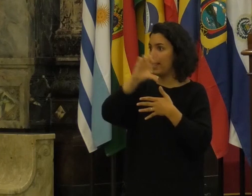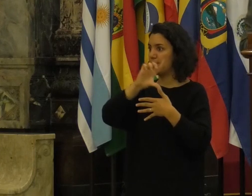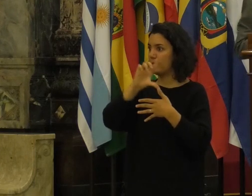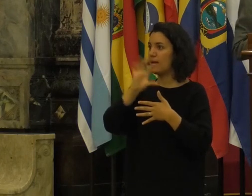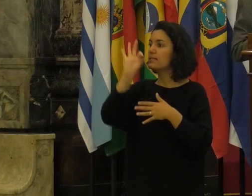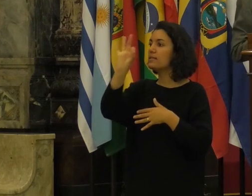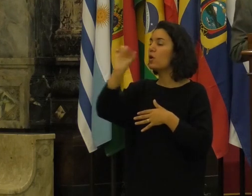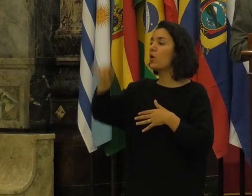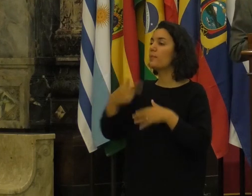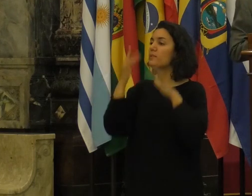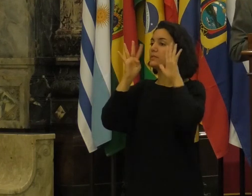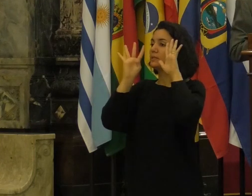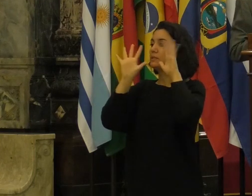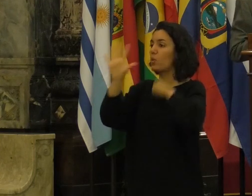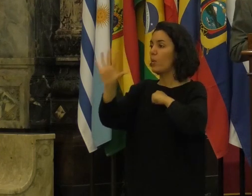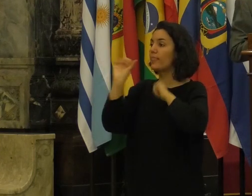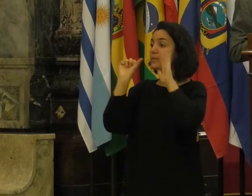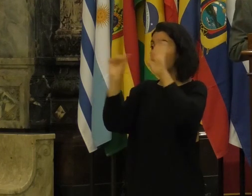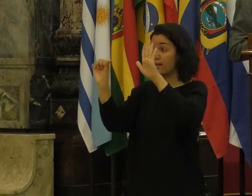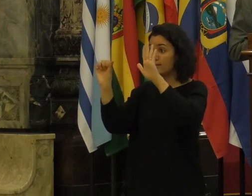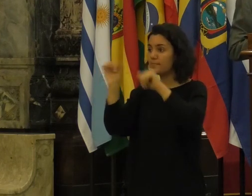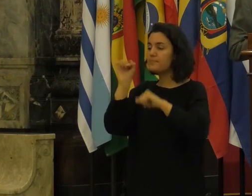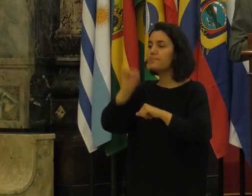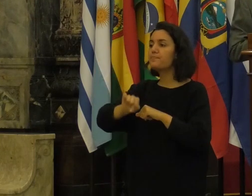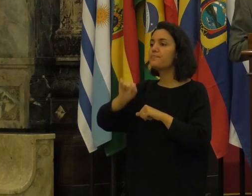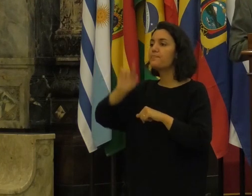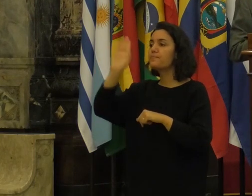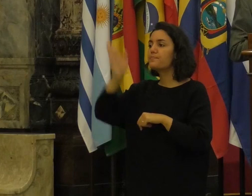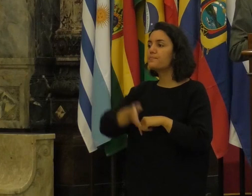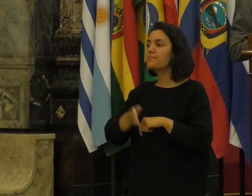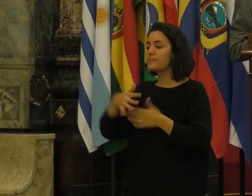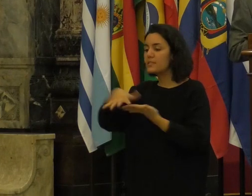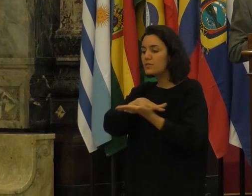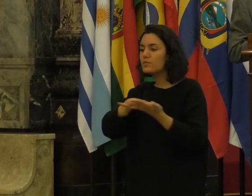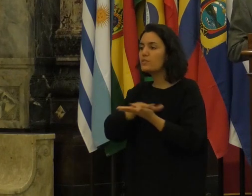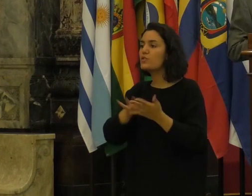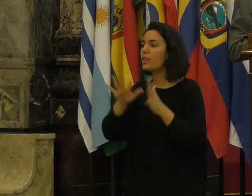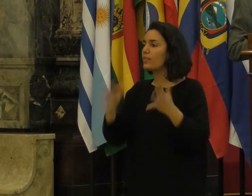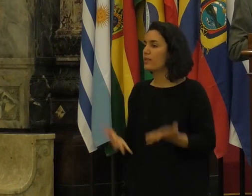0.56. En una situación en la que, si estamos